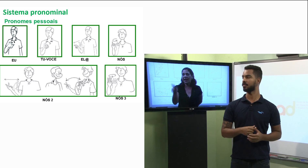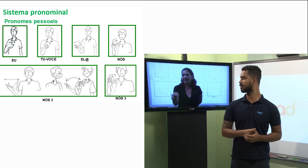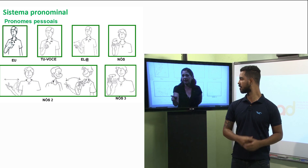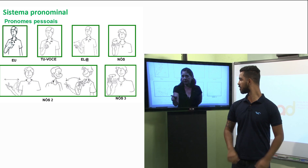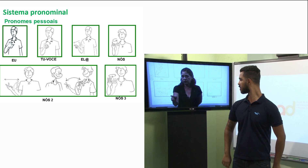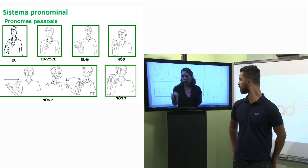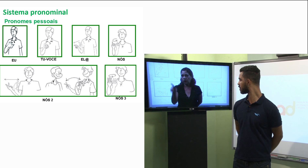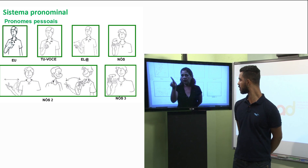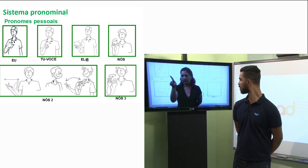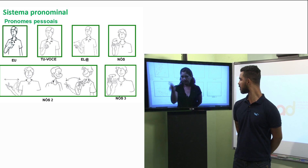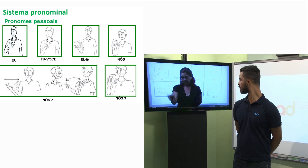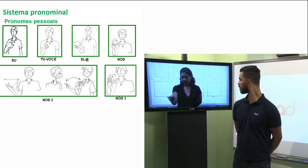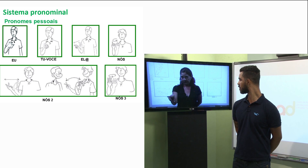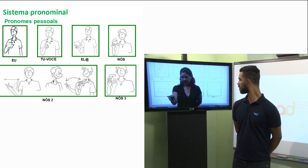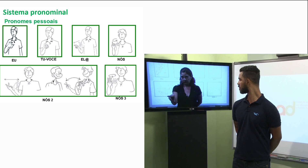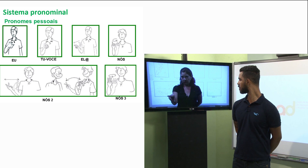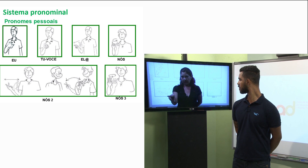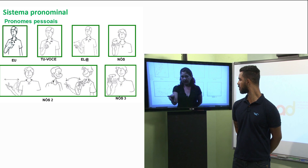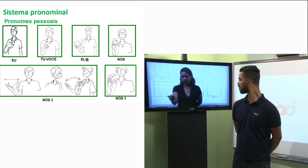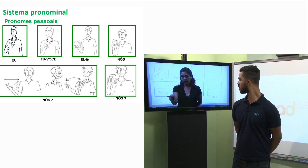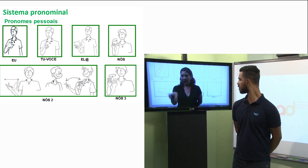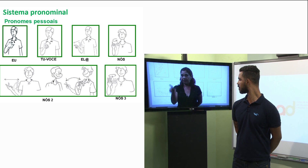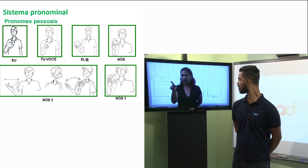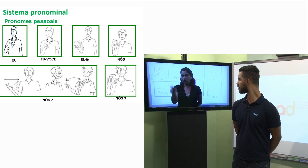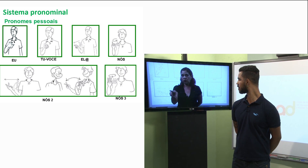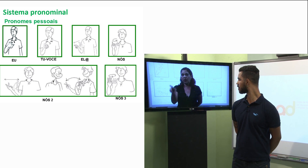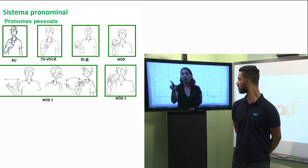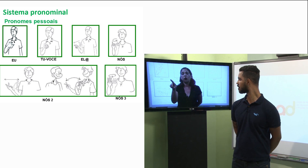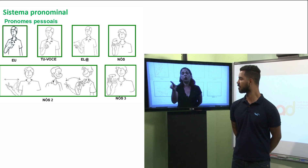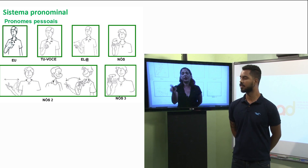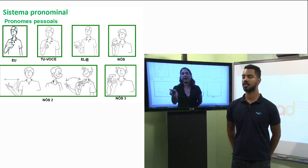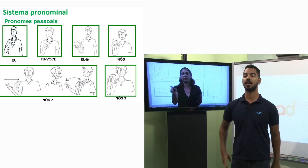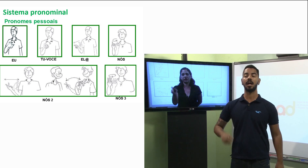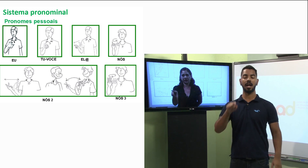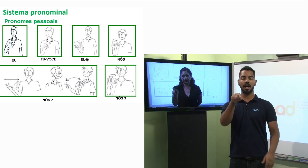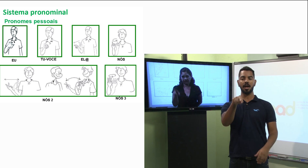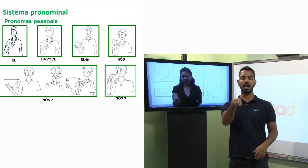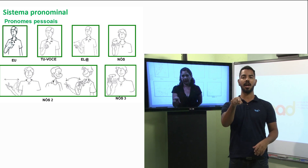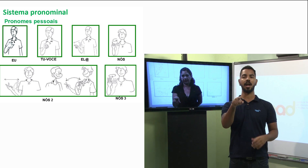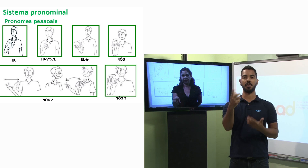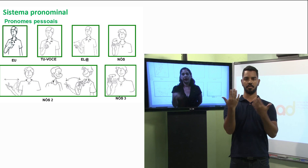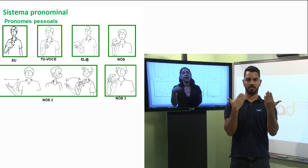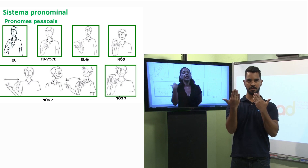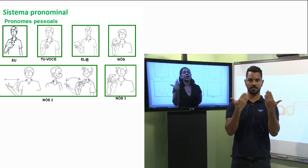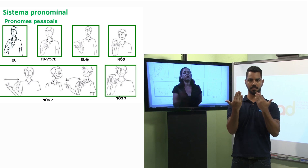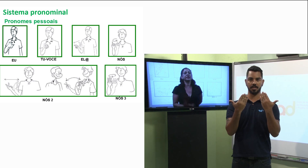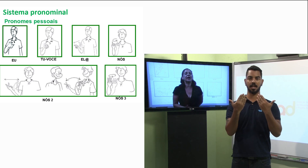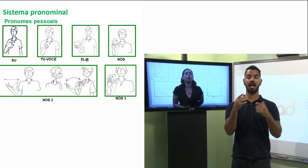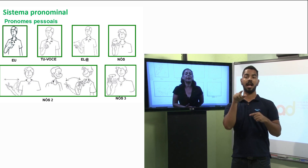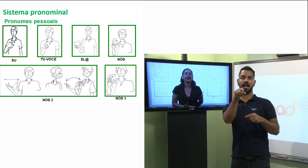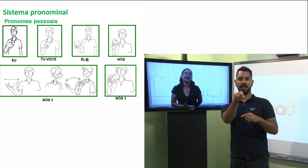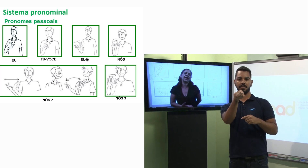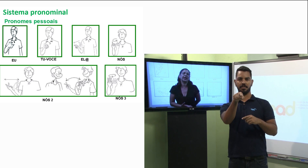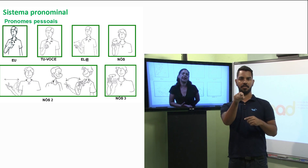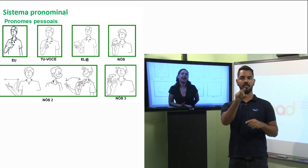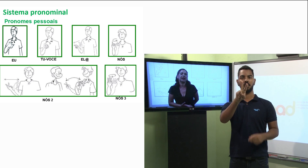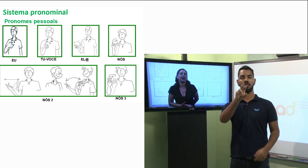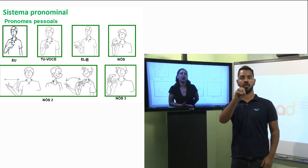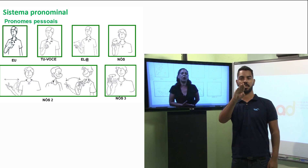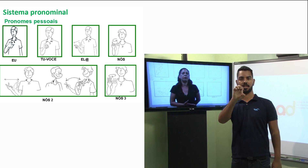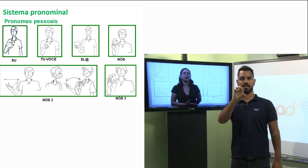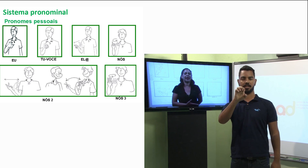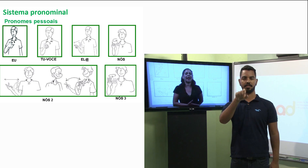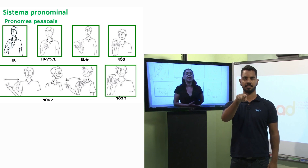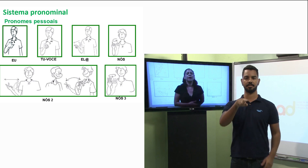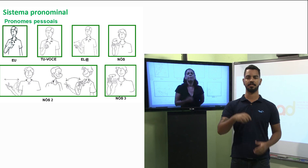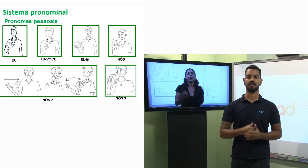para o receptor, correto? A pessoa com quem você fala. E o sinal para ele e